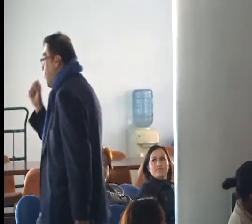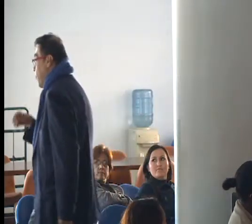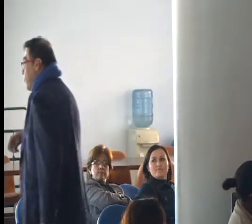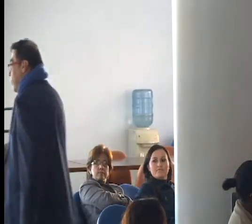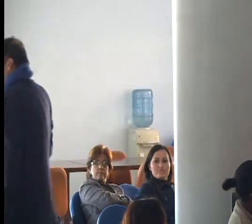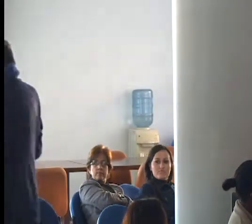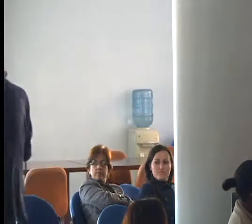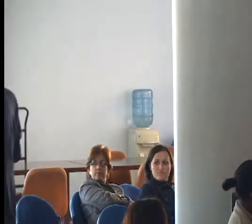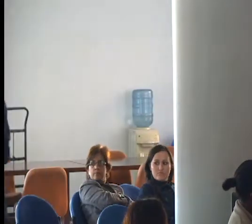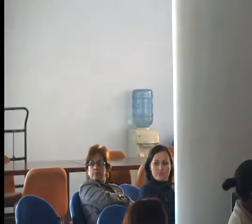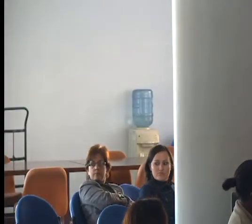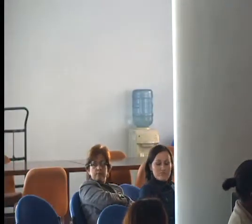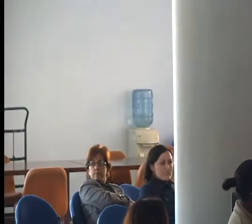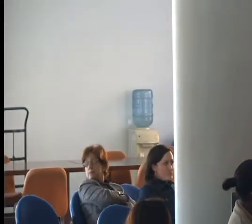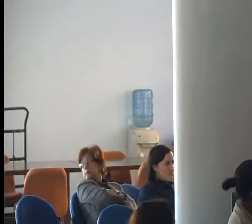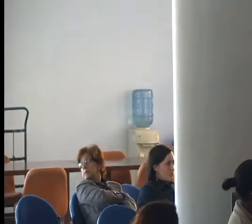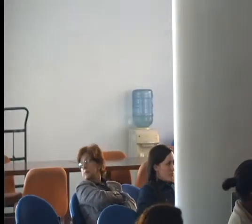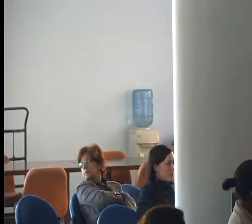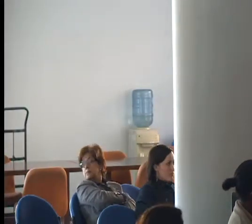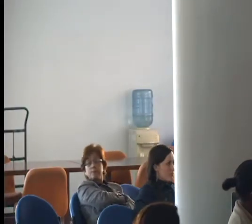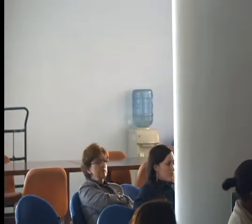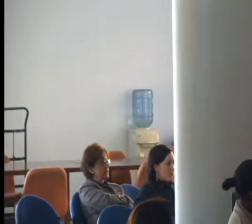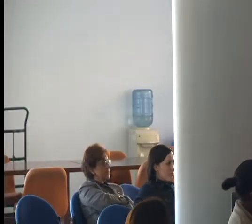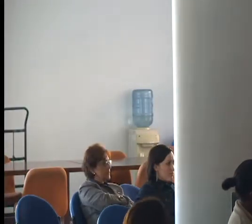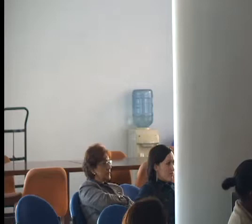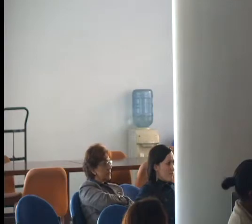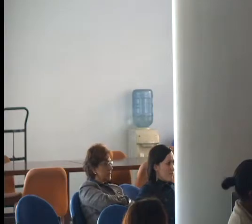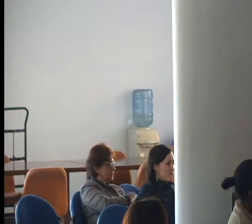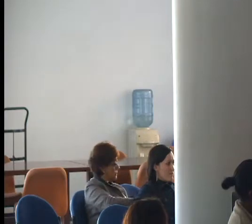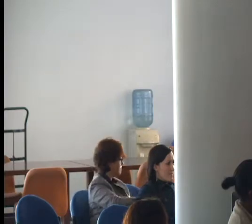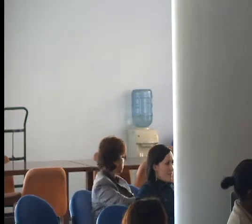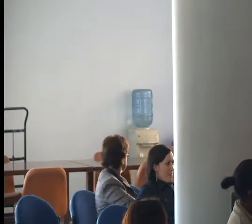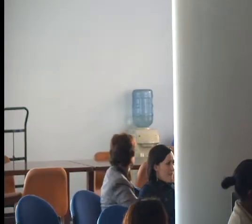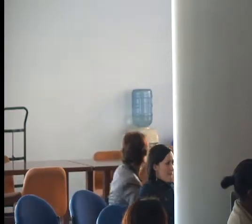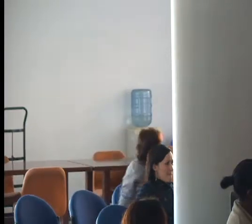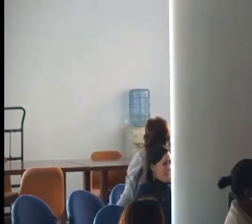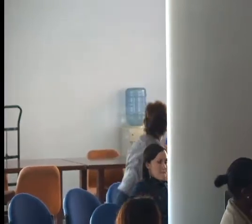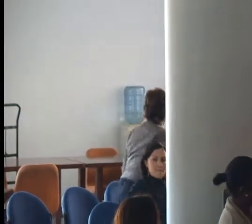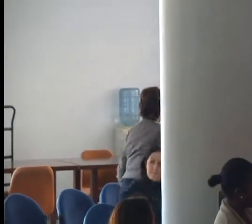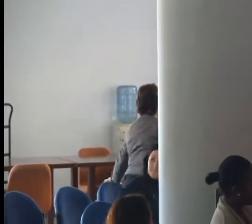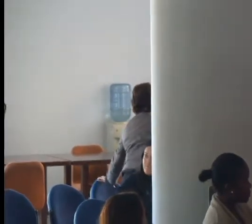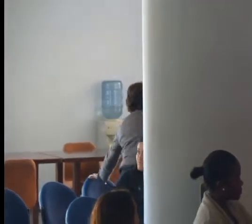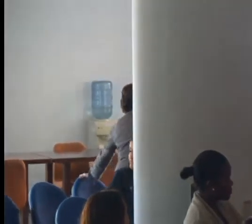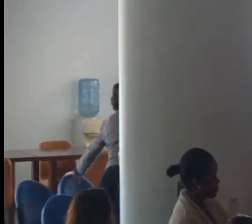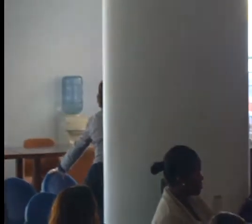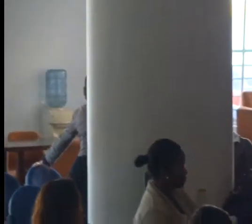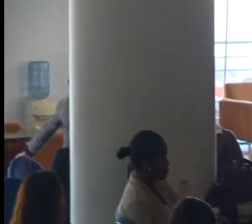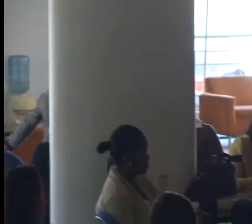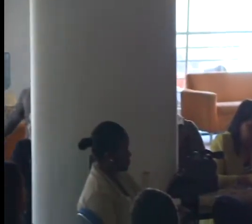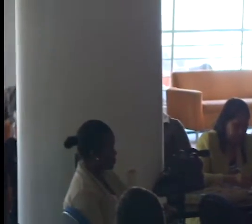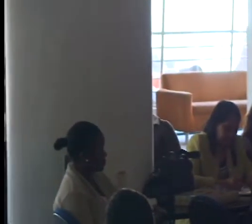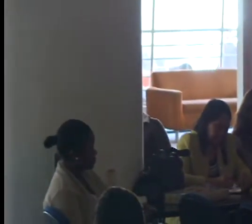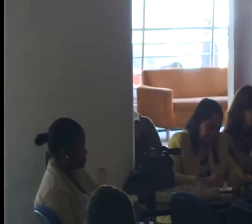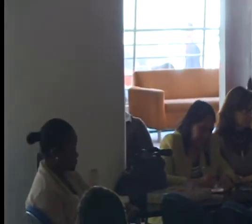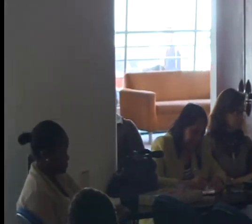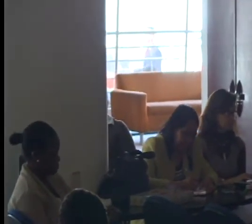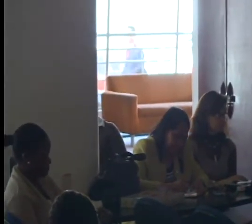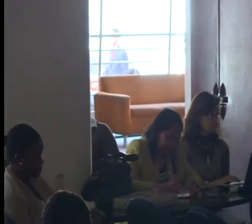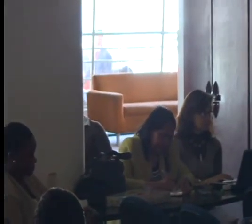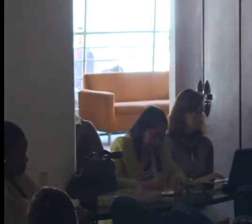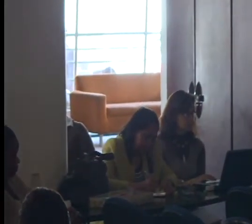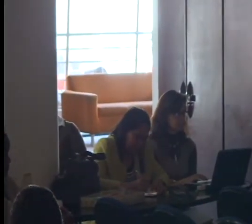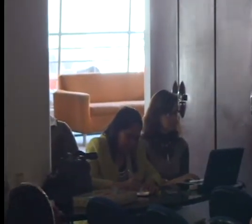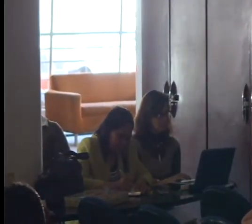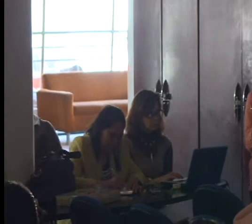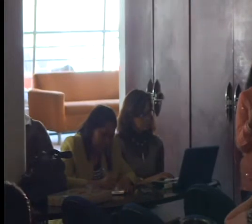complementar algo referido a los dos tópicos que han surgido. Uno evidentemente va relacionado con todo lo que tiene que ver